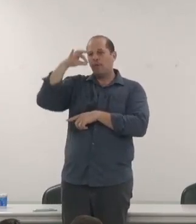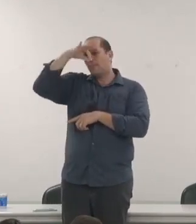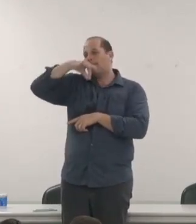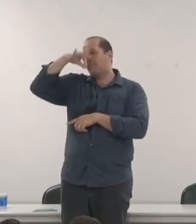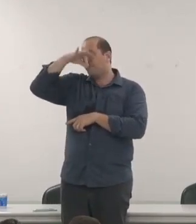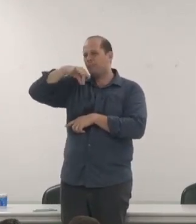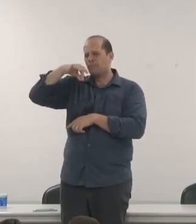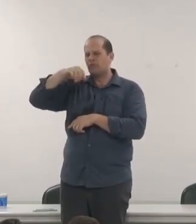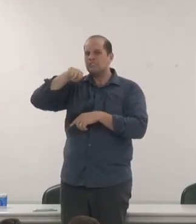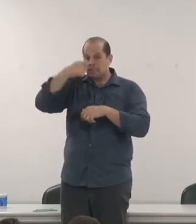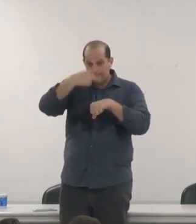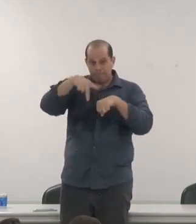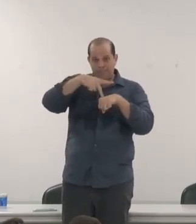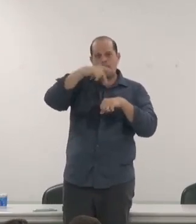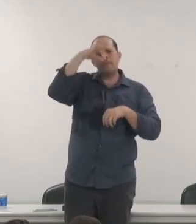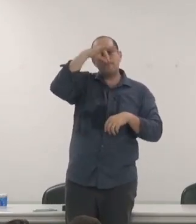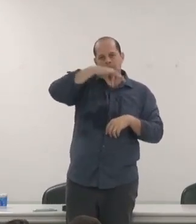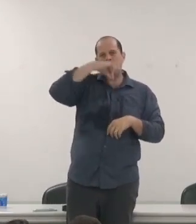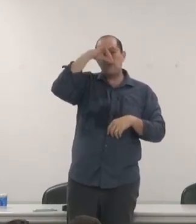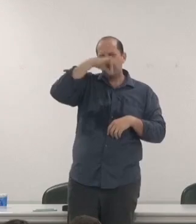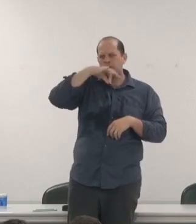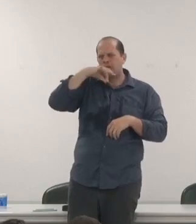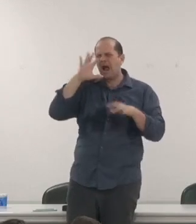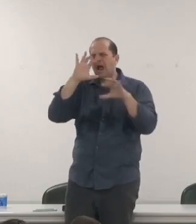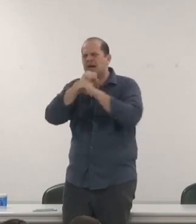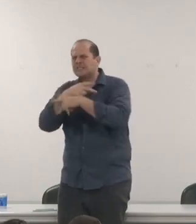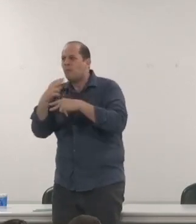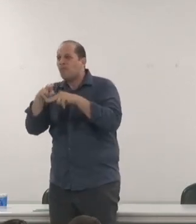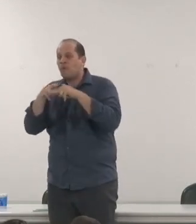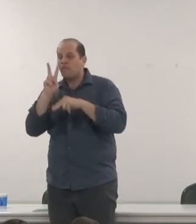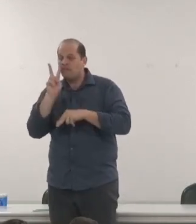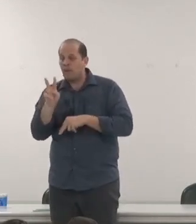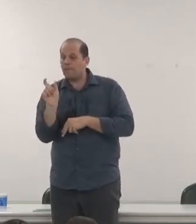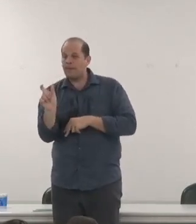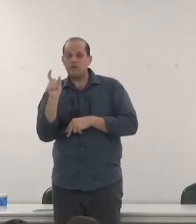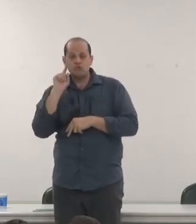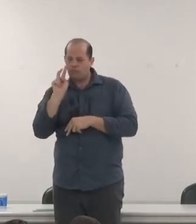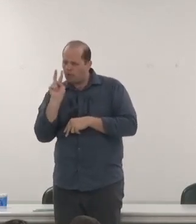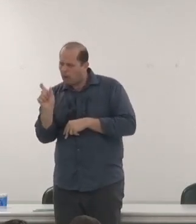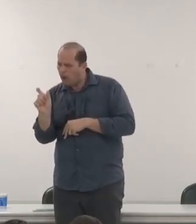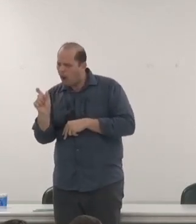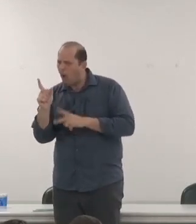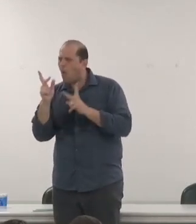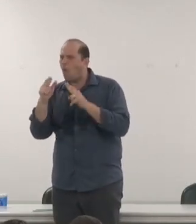parecidos. Então, por isso que a gente chama de cruzados. Peru, por exemplo.